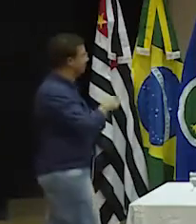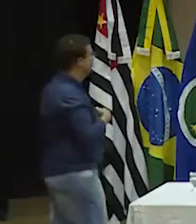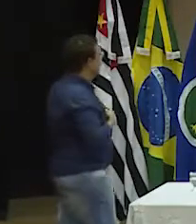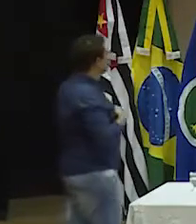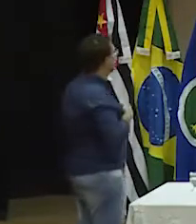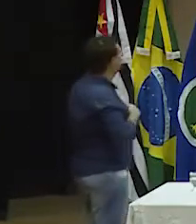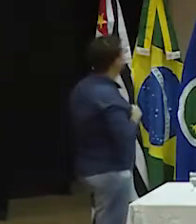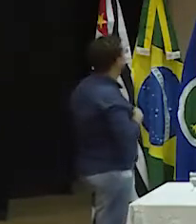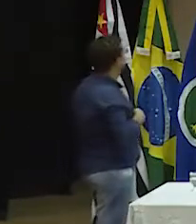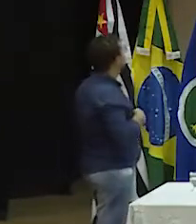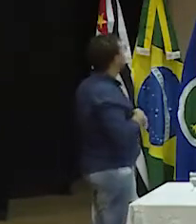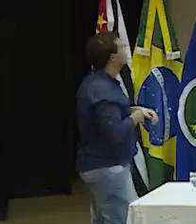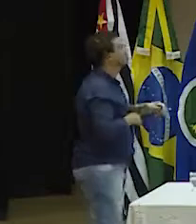importante.